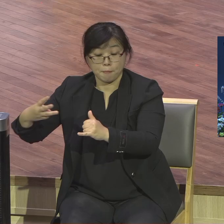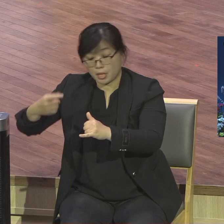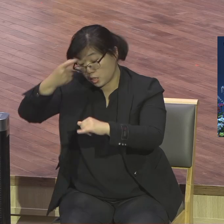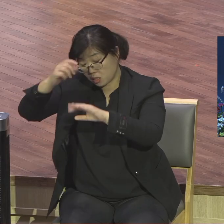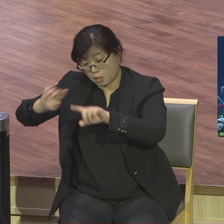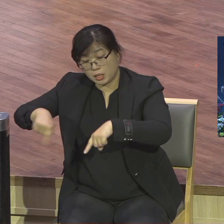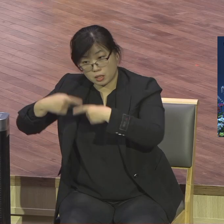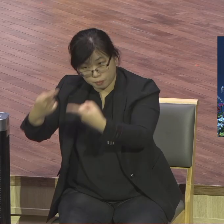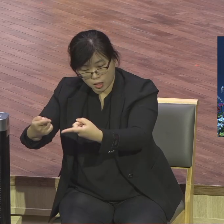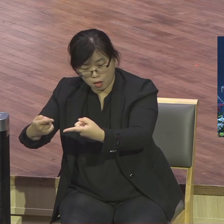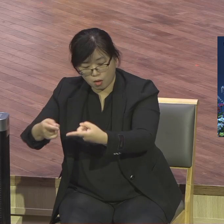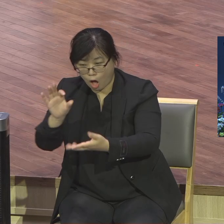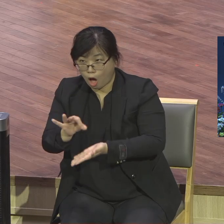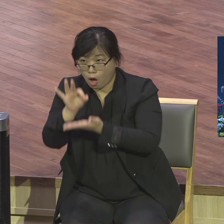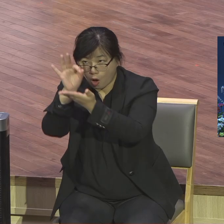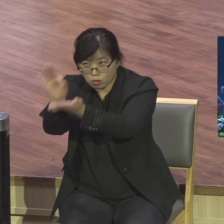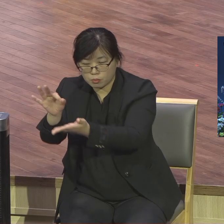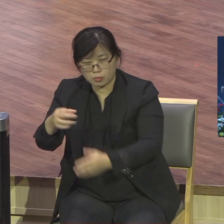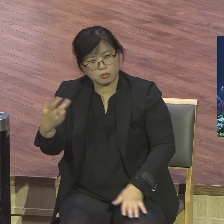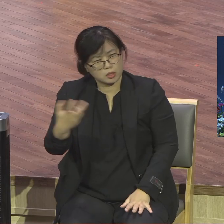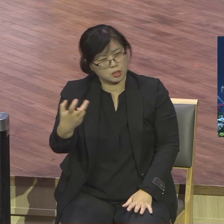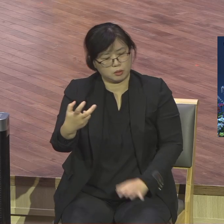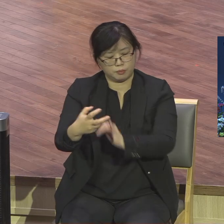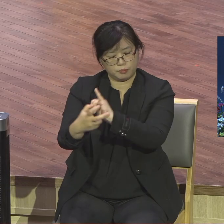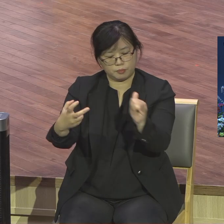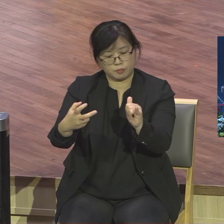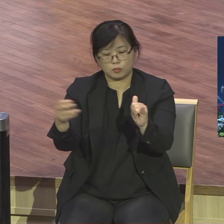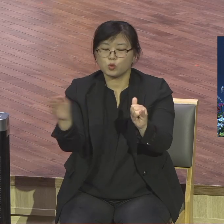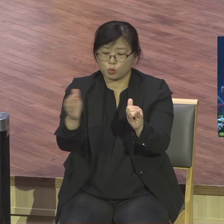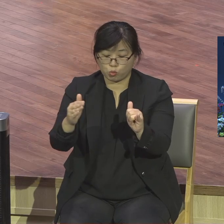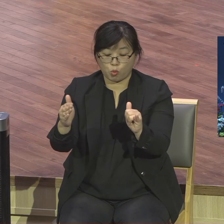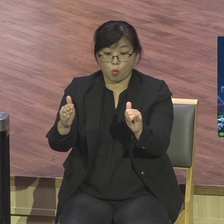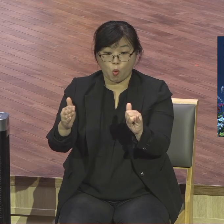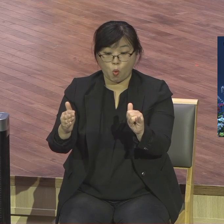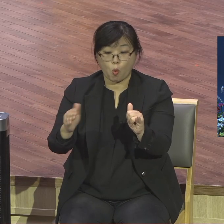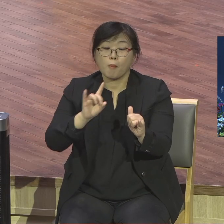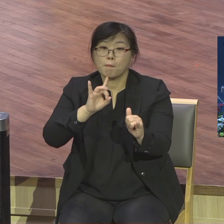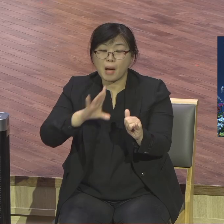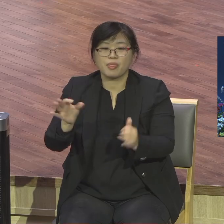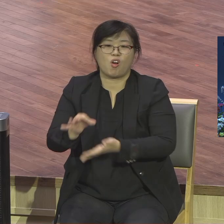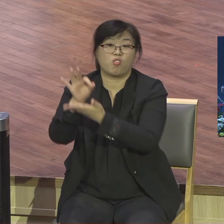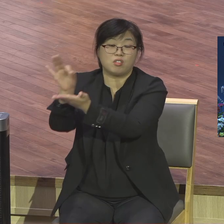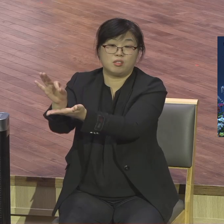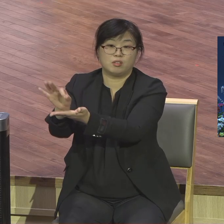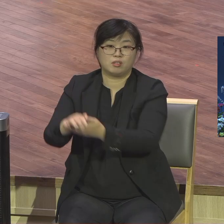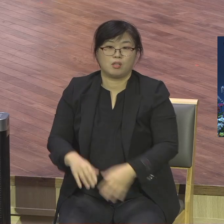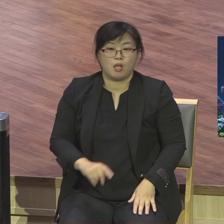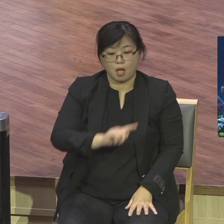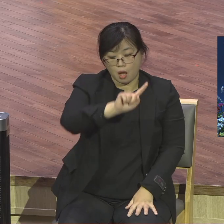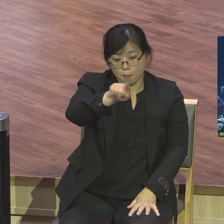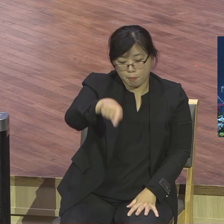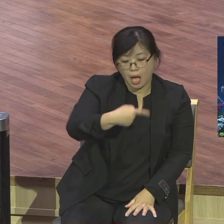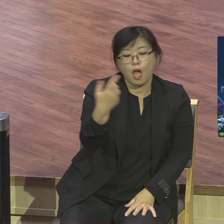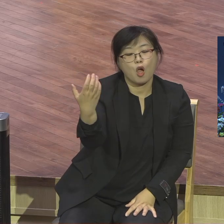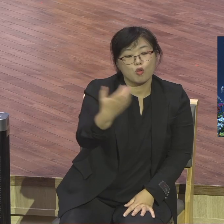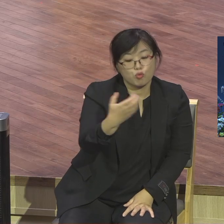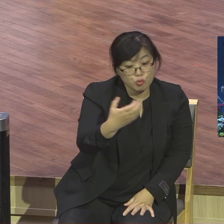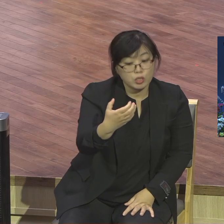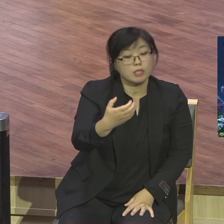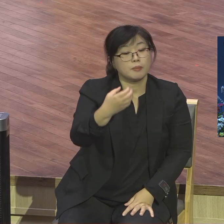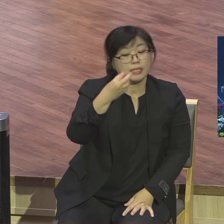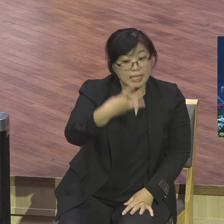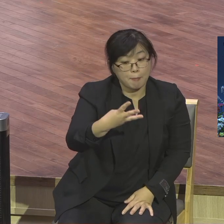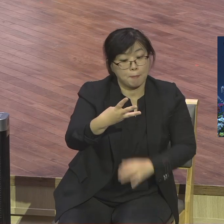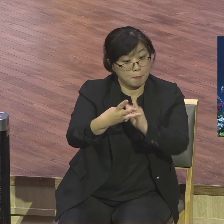나와 있더라고요 장로가 시무장로인데 193명이 출석을 했는데 헌금은 없어